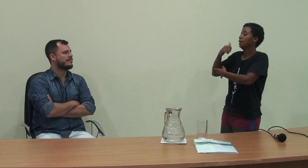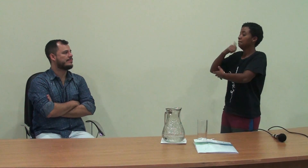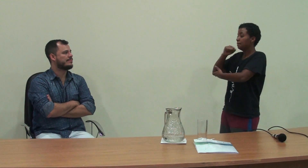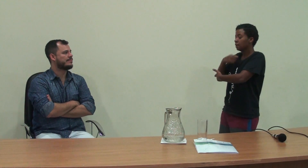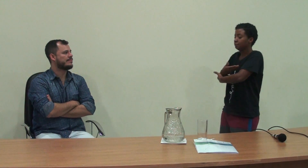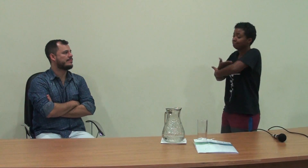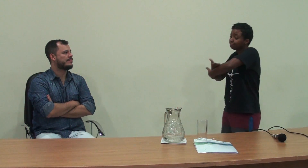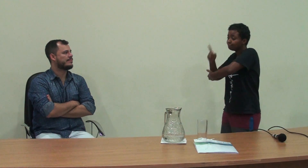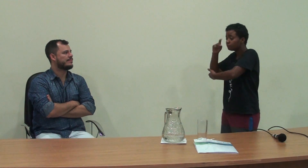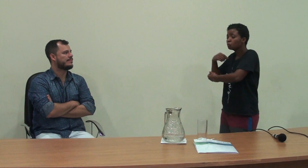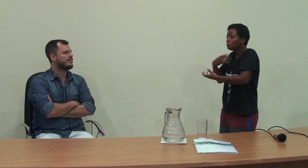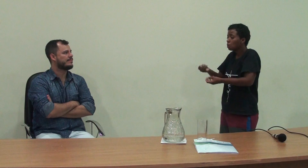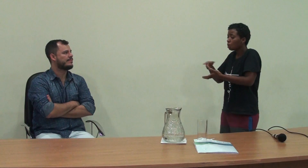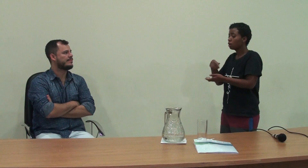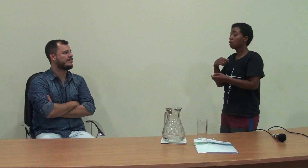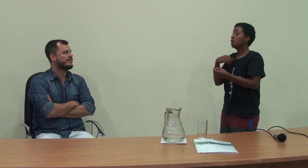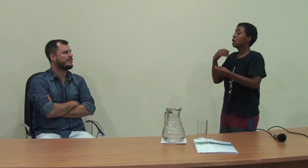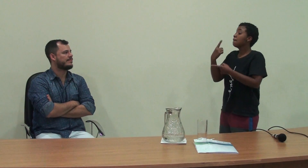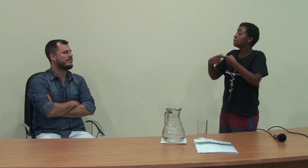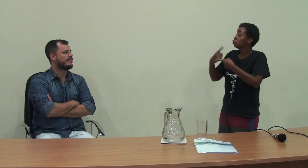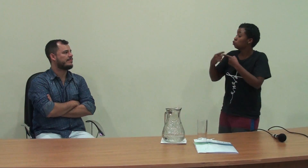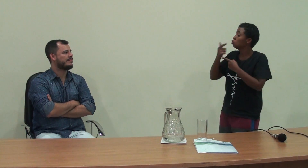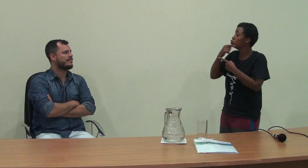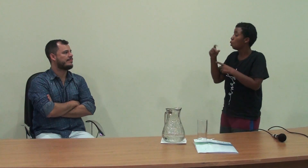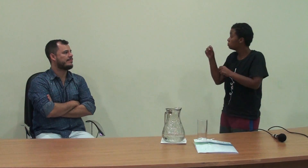hospital. E aí a minha mãe conta, né,